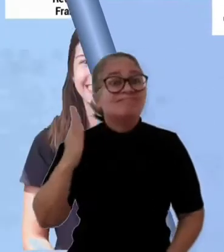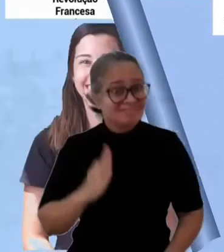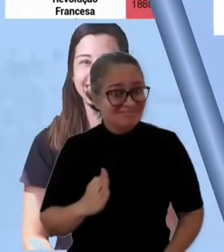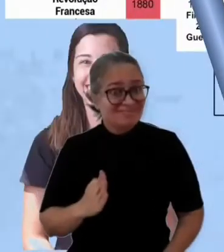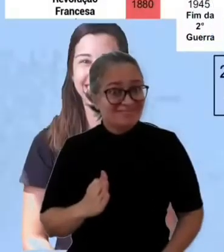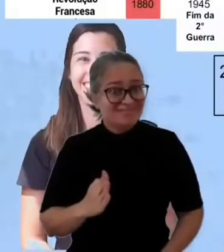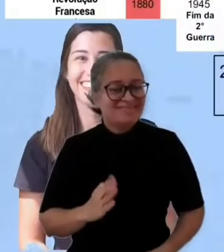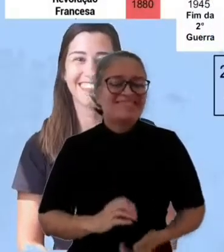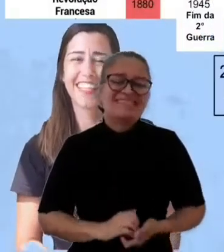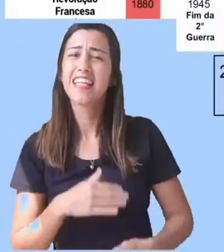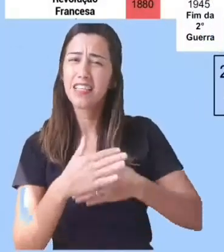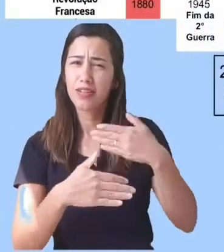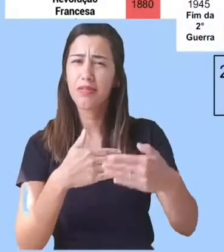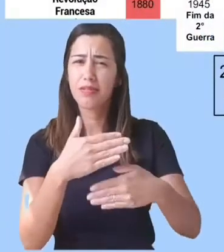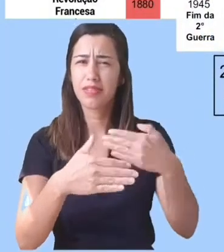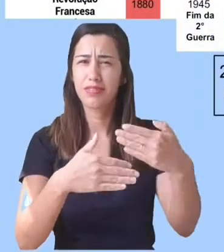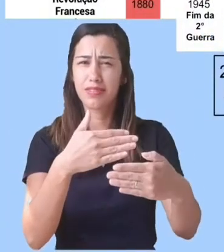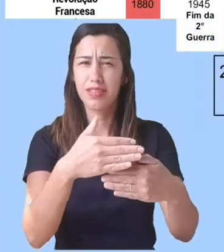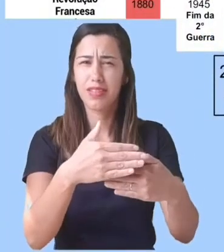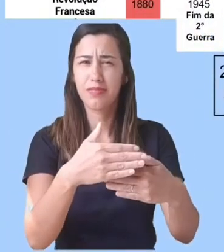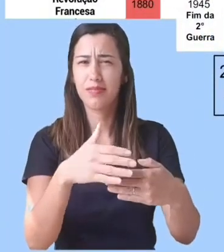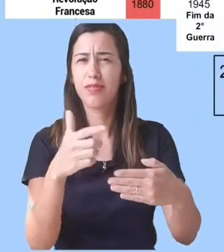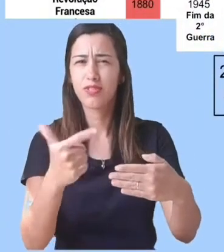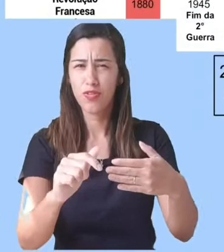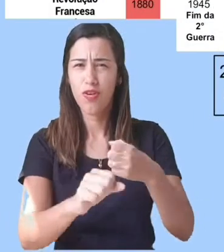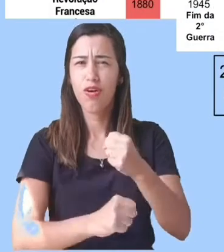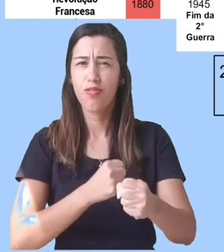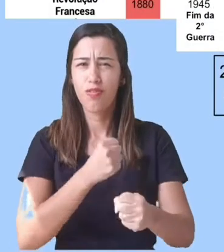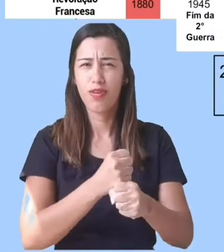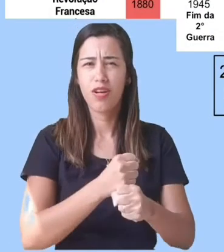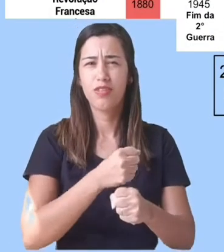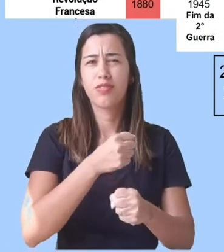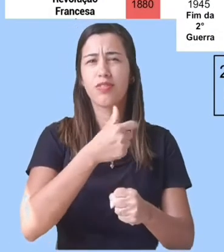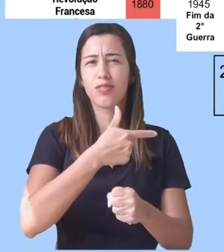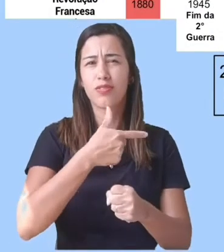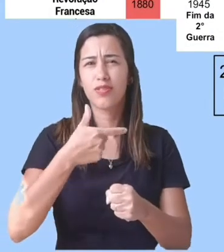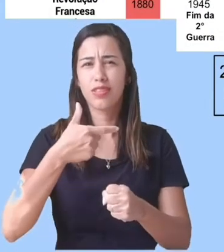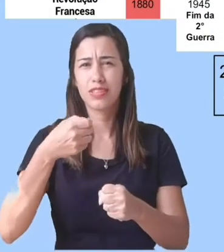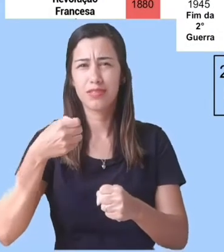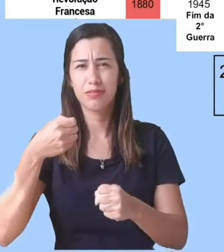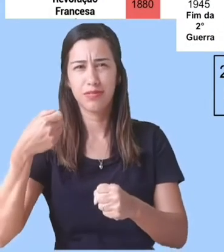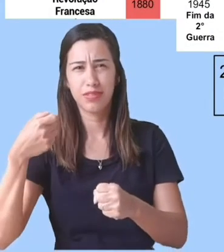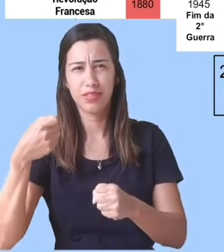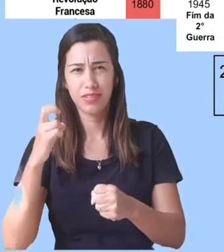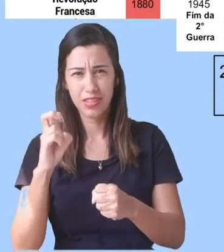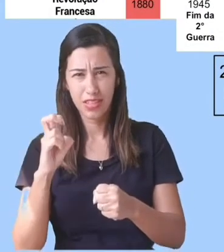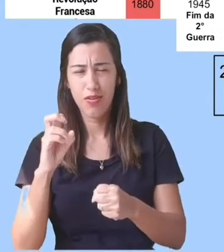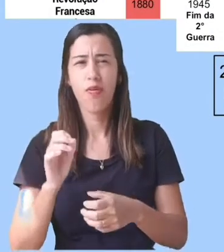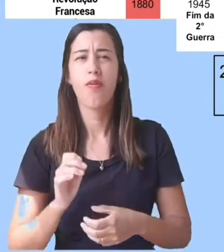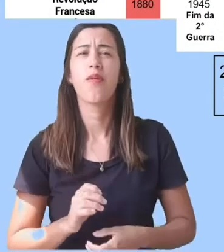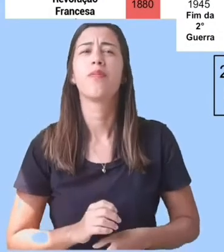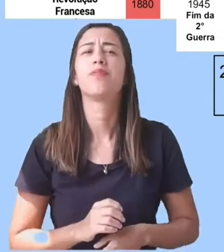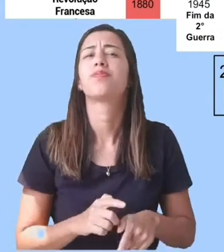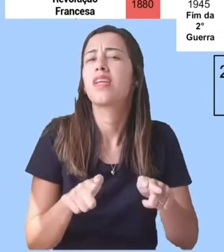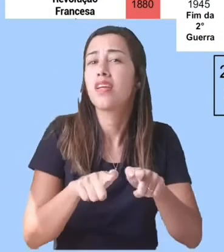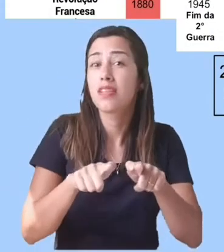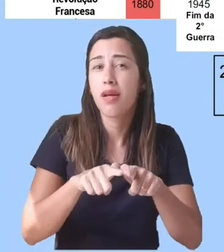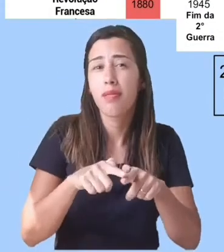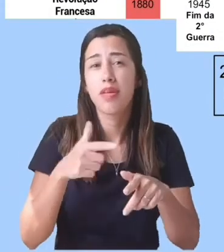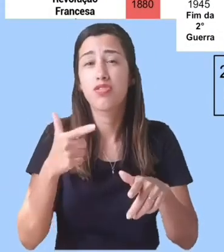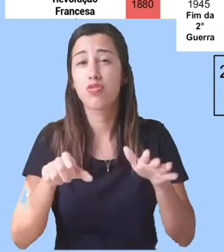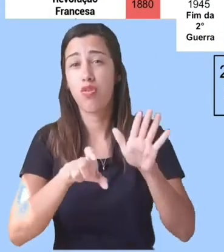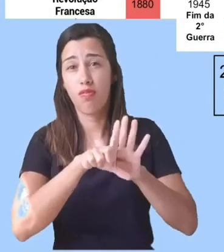Brasil utilizando a língua de sinais. O tempo continuou passando e no ano de 2005